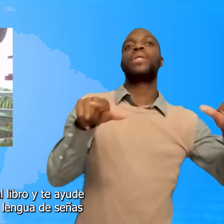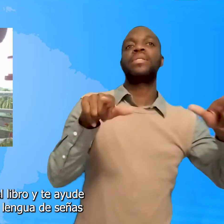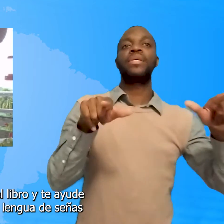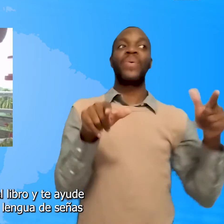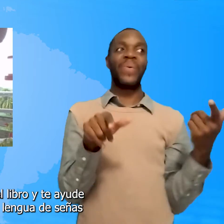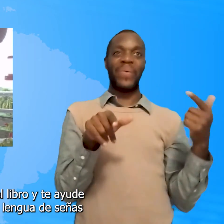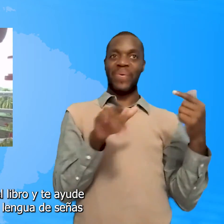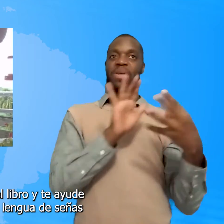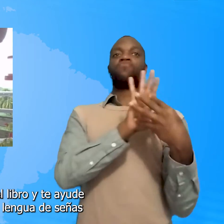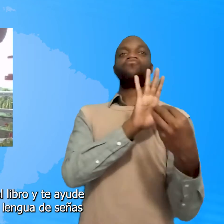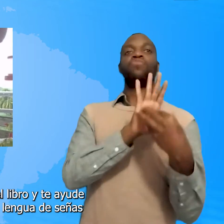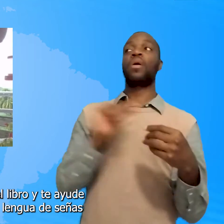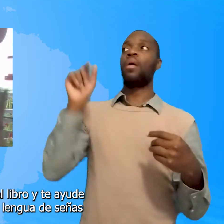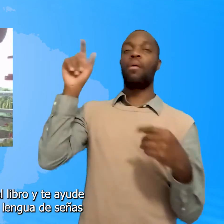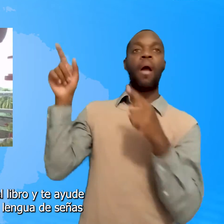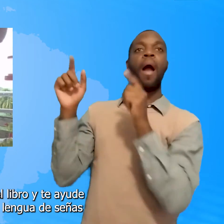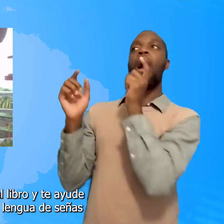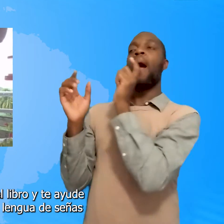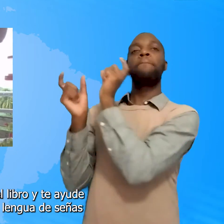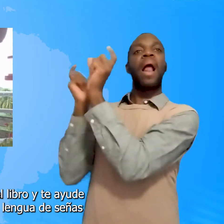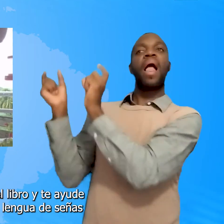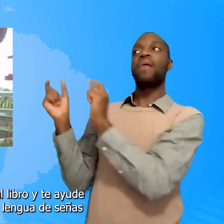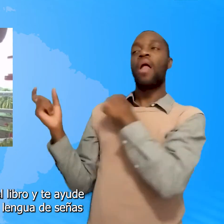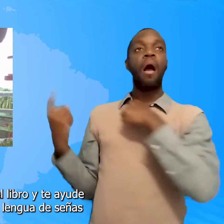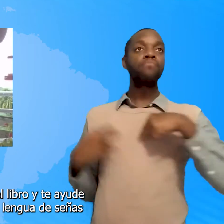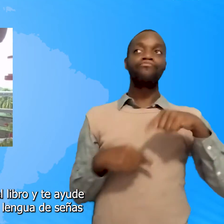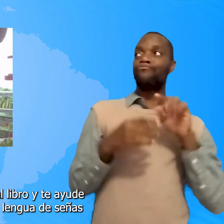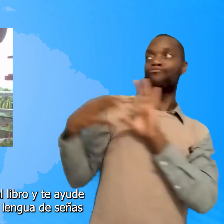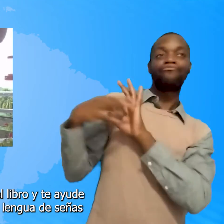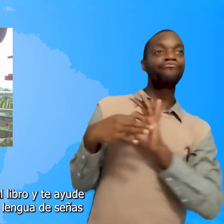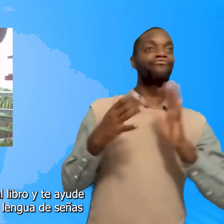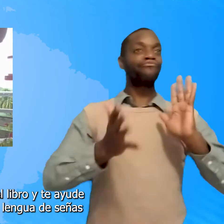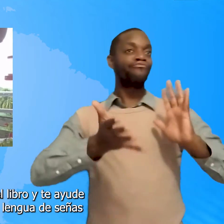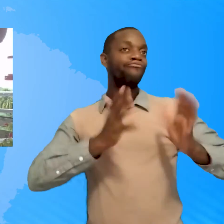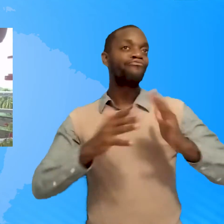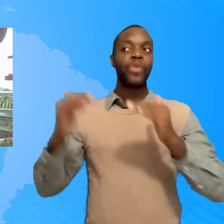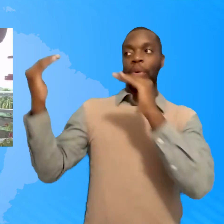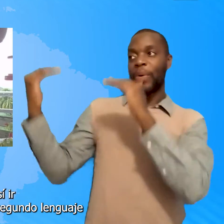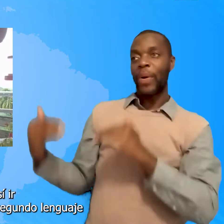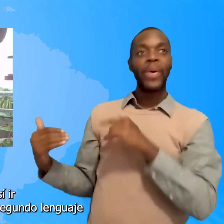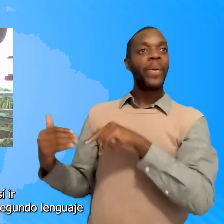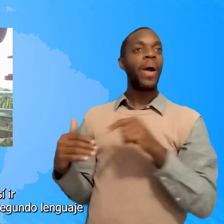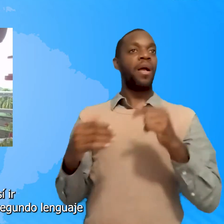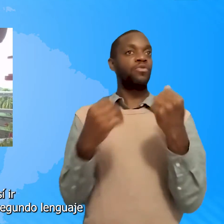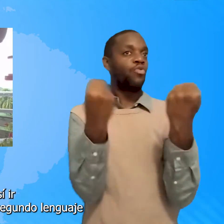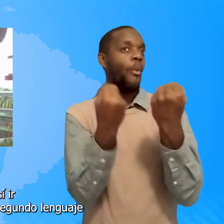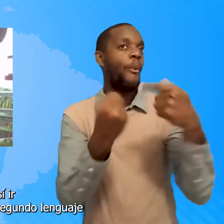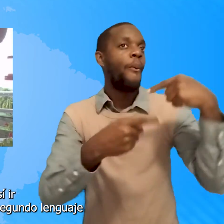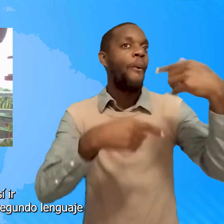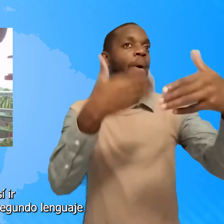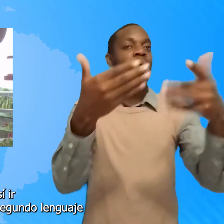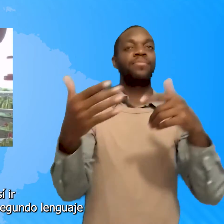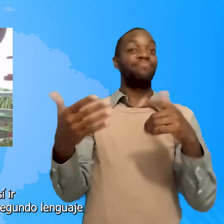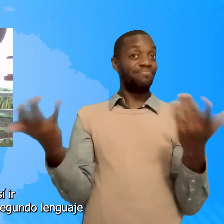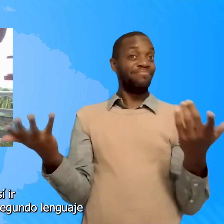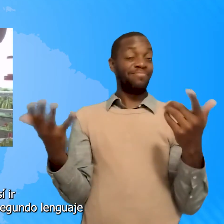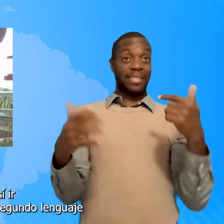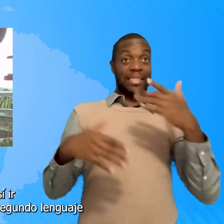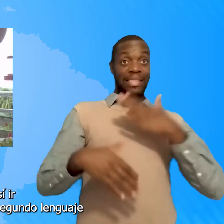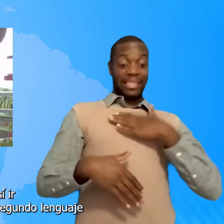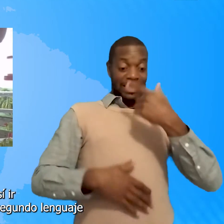las actividades del libro y te ayude a leer el libro en lengua de señas y así ir aprendiendo